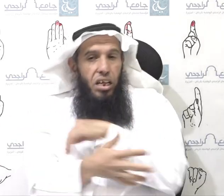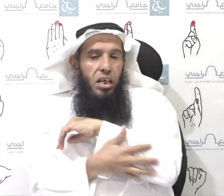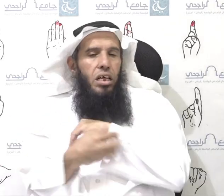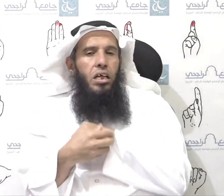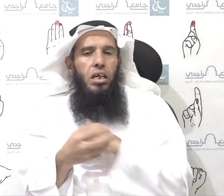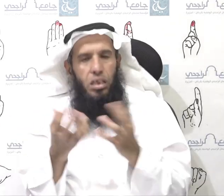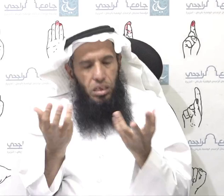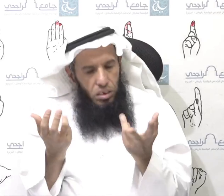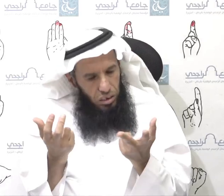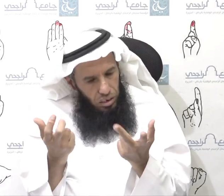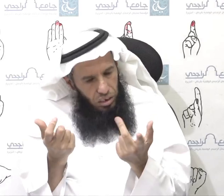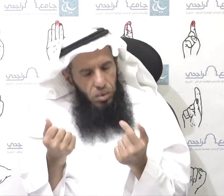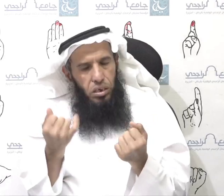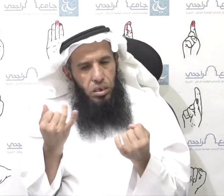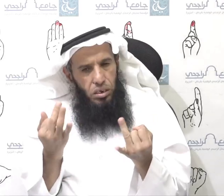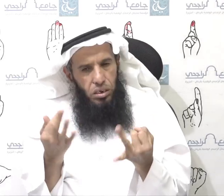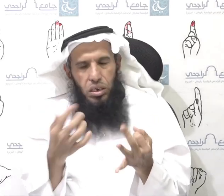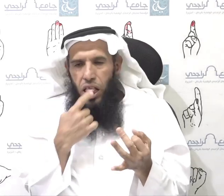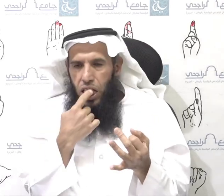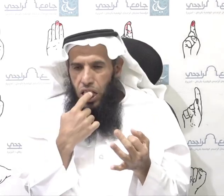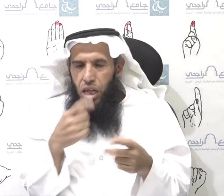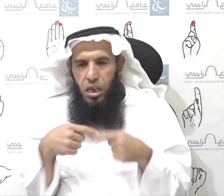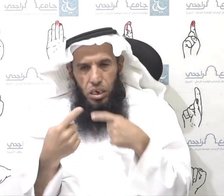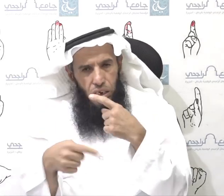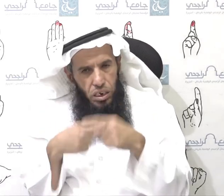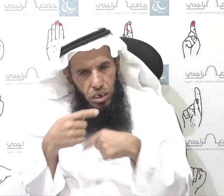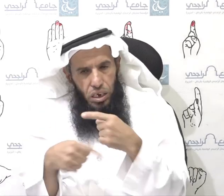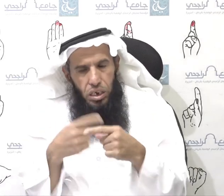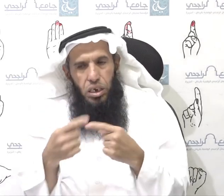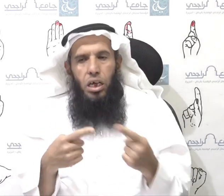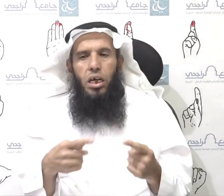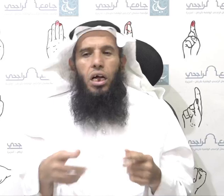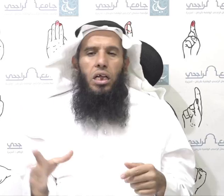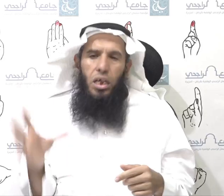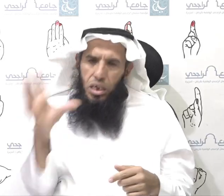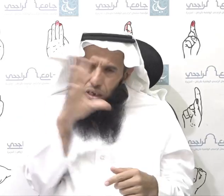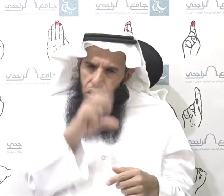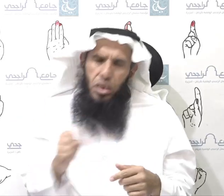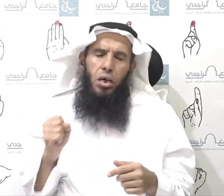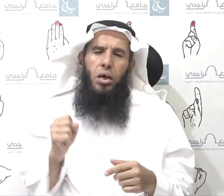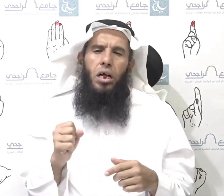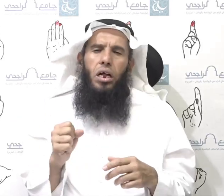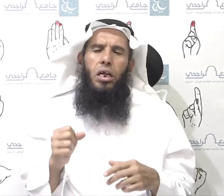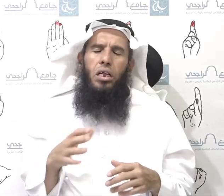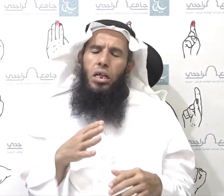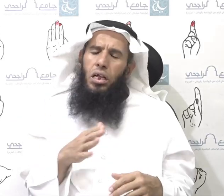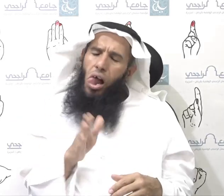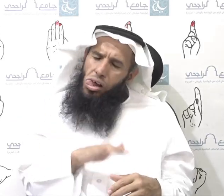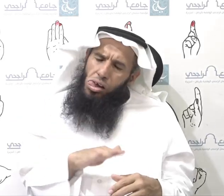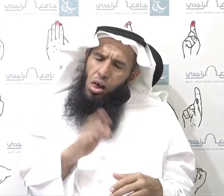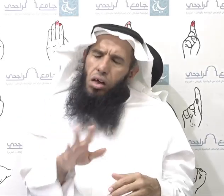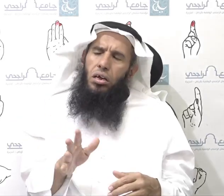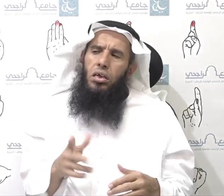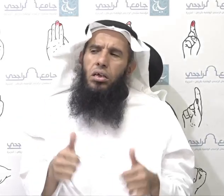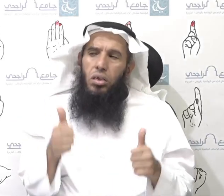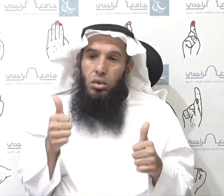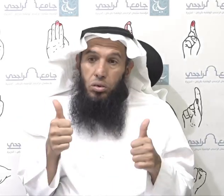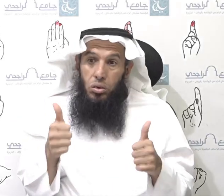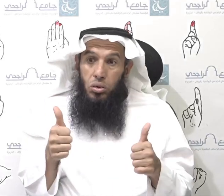قلبك ولسانك نصيبا، حتى تلقى الله عز وجل وقد أعددت لنفسك موقعا طيبا. فالله